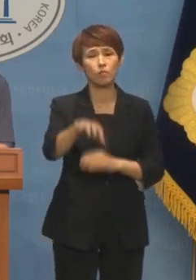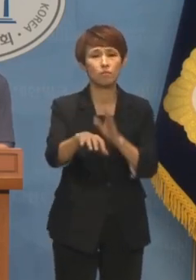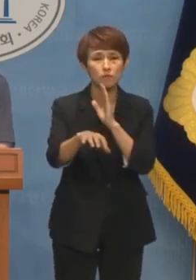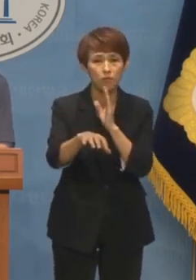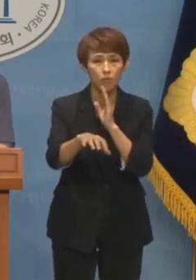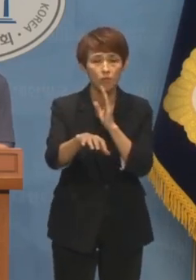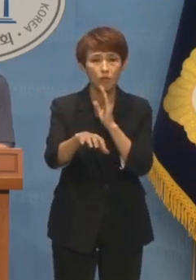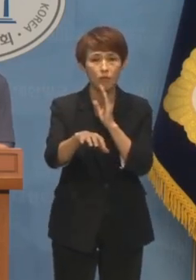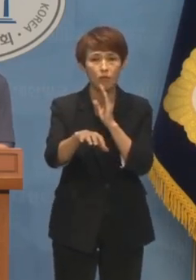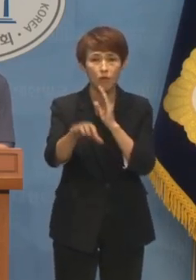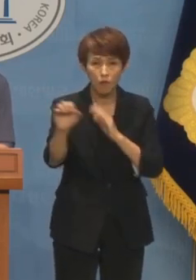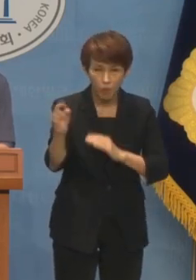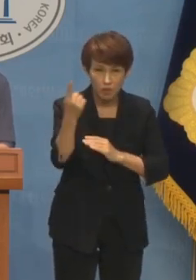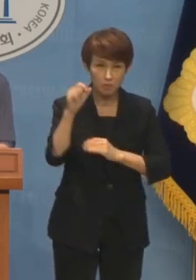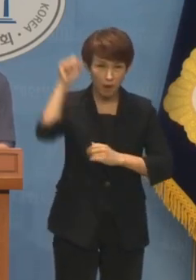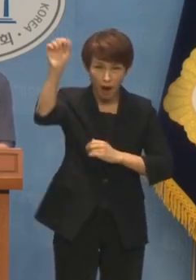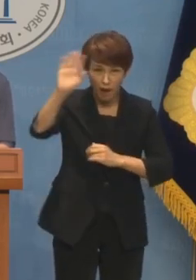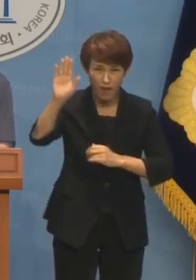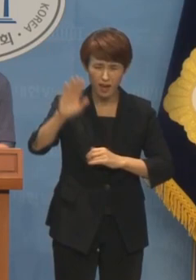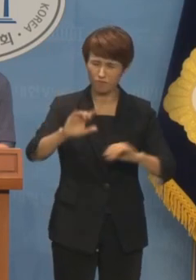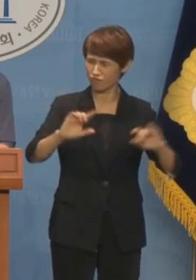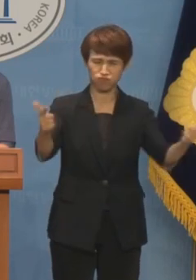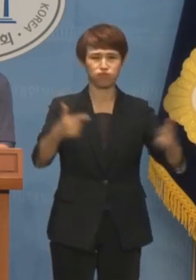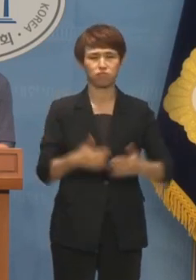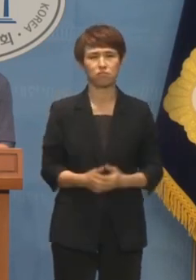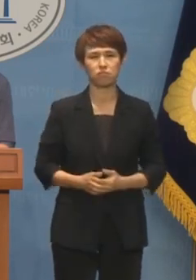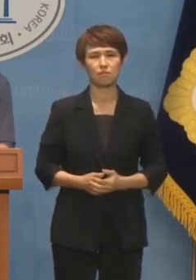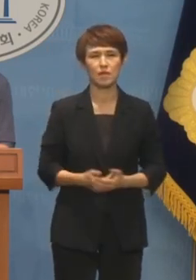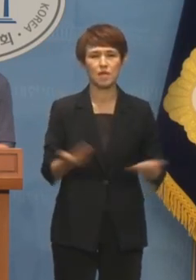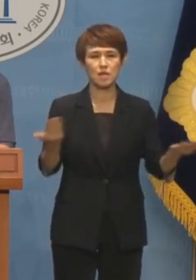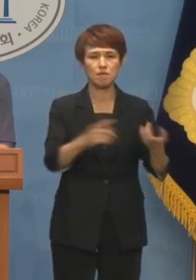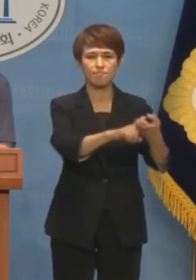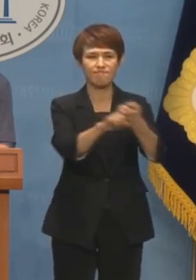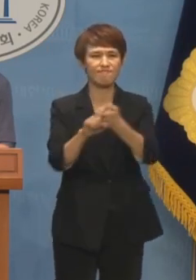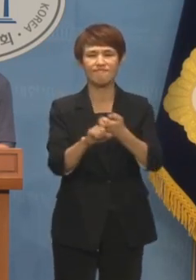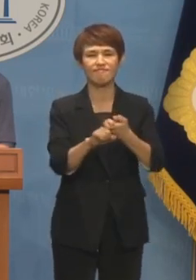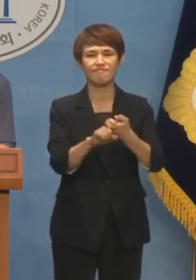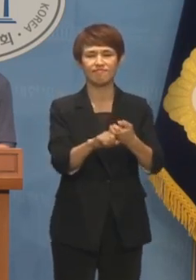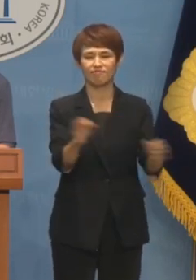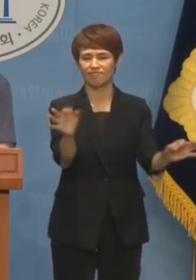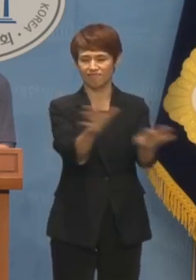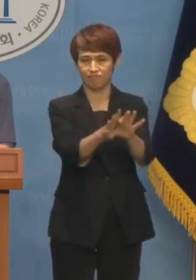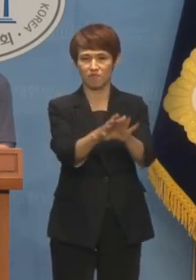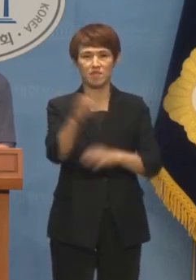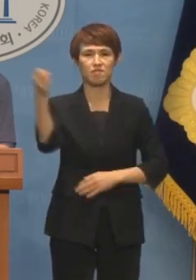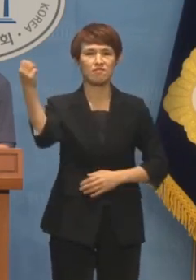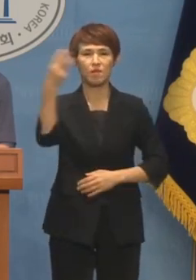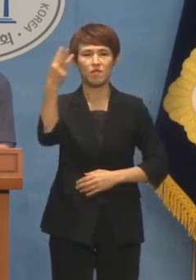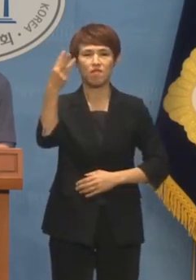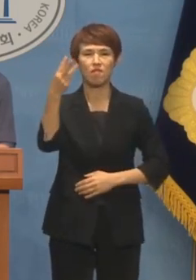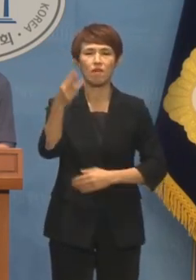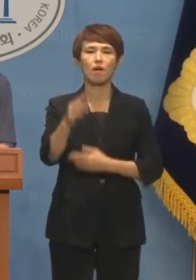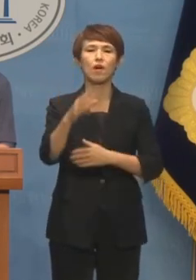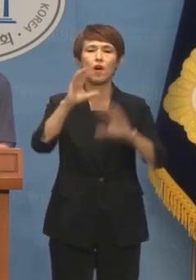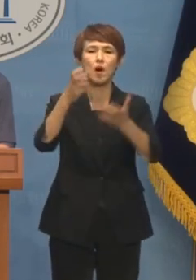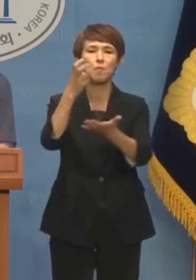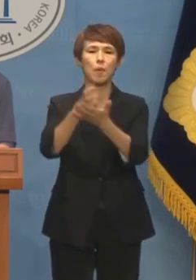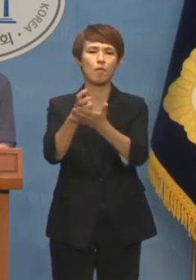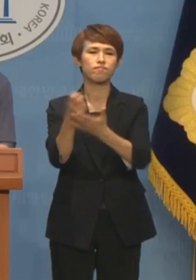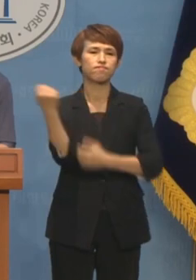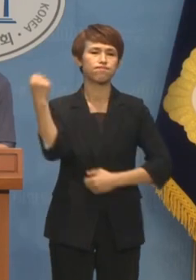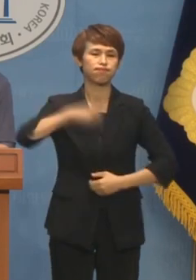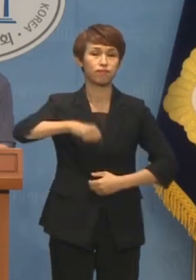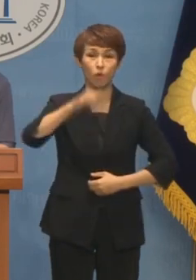파업이 없었겠습니까? 이른바 무노조 경영이란 삼성의 오래된 반헌법적 행태는